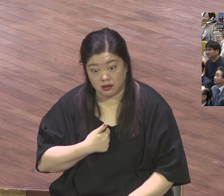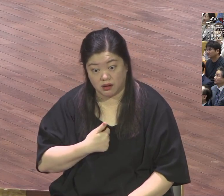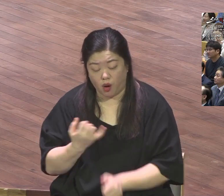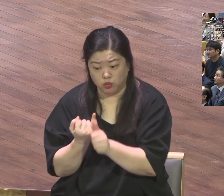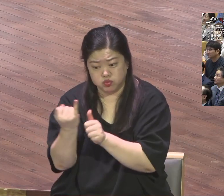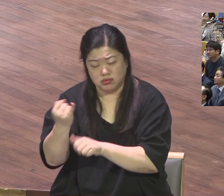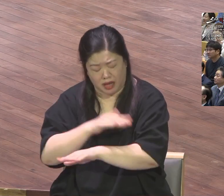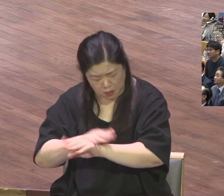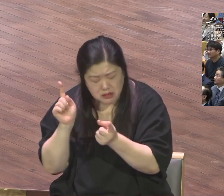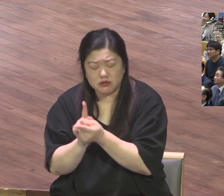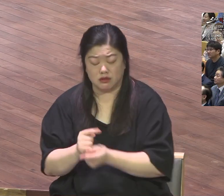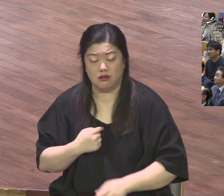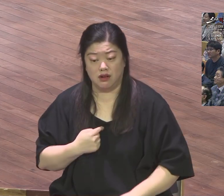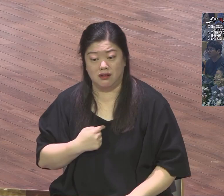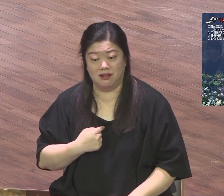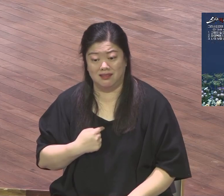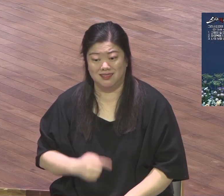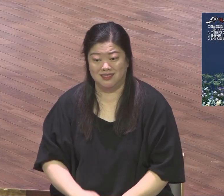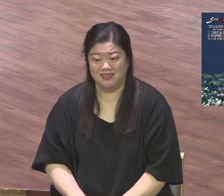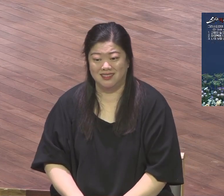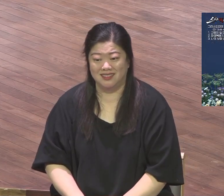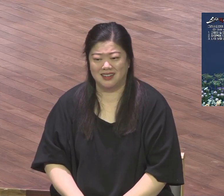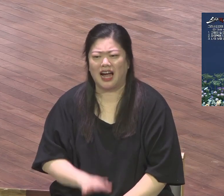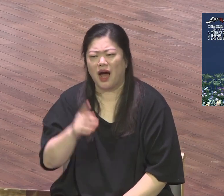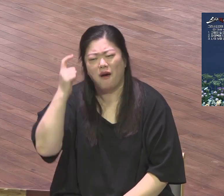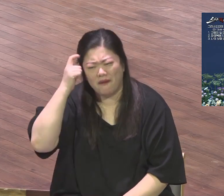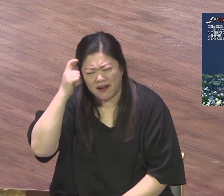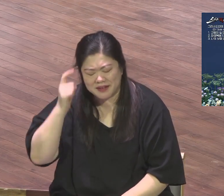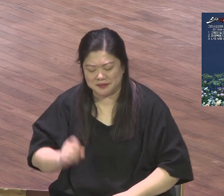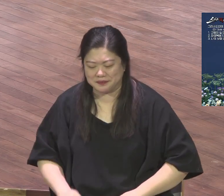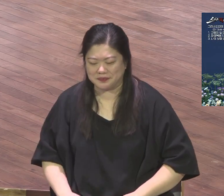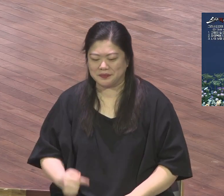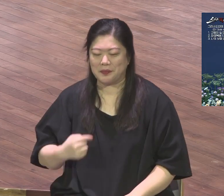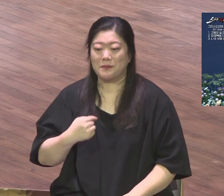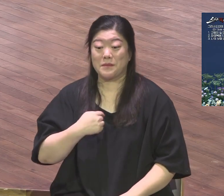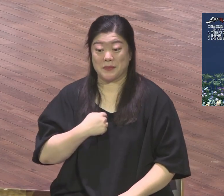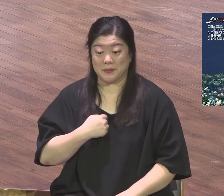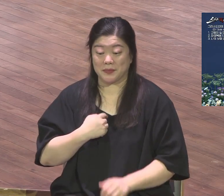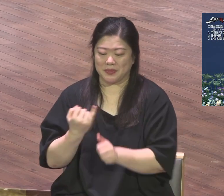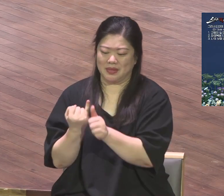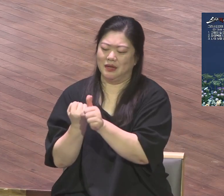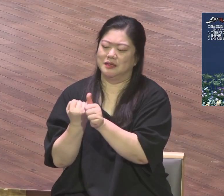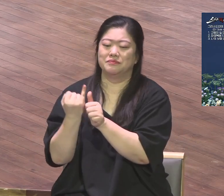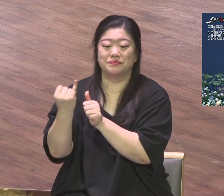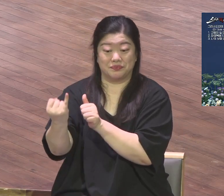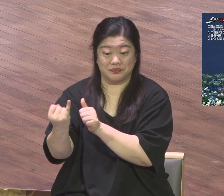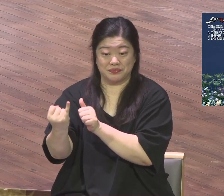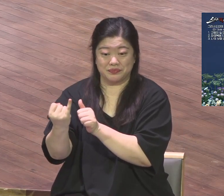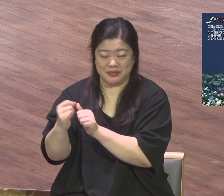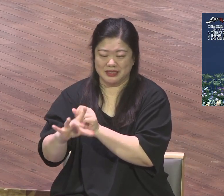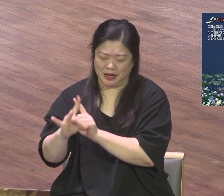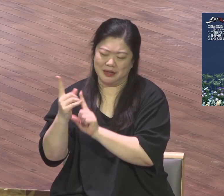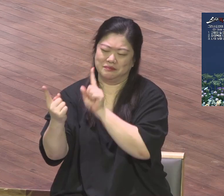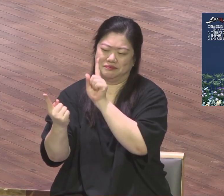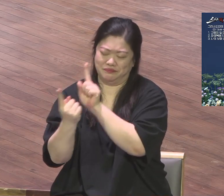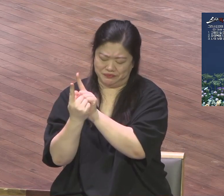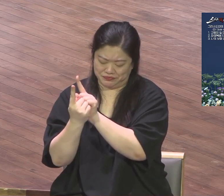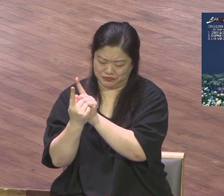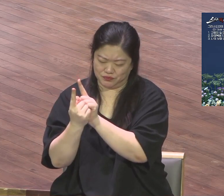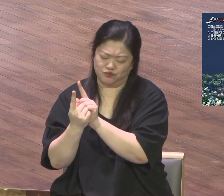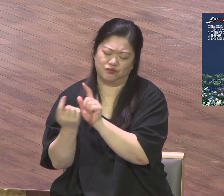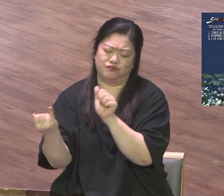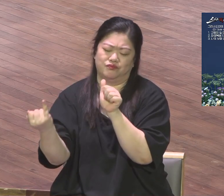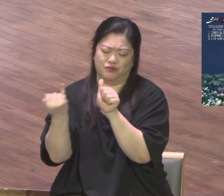그런데 제가 이런 얘기를 언급을 해야 될 필요가 있는 것이 관심을 가지고 귀를 기울이고 있다가 나중에 논평을 하는 분이